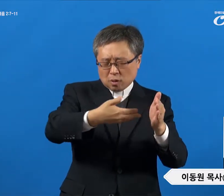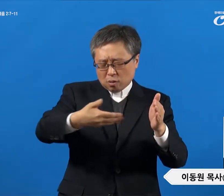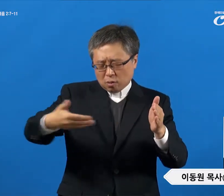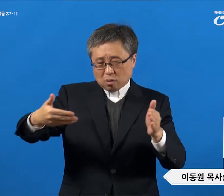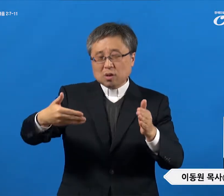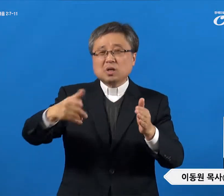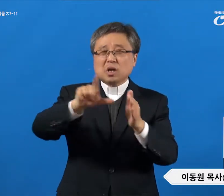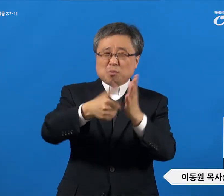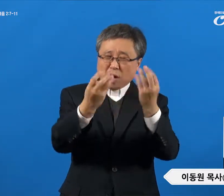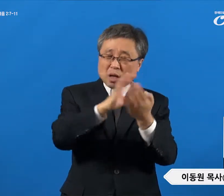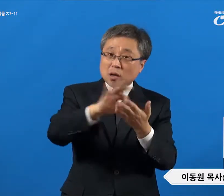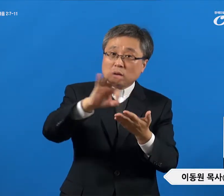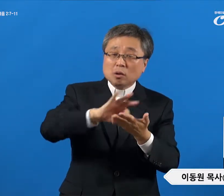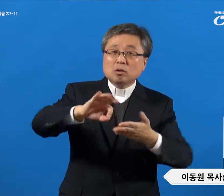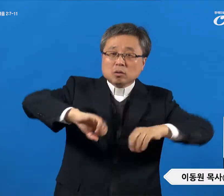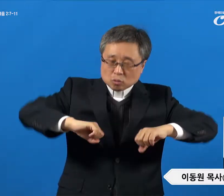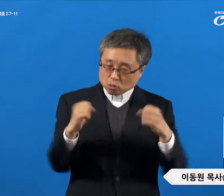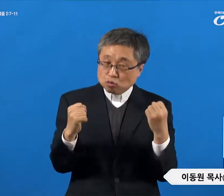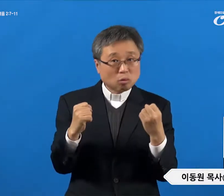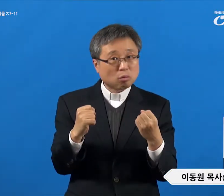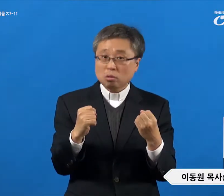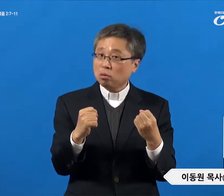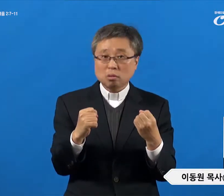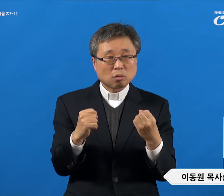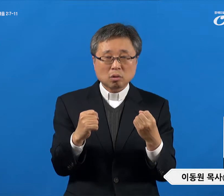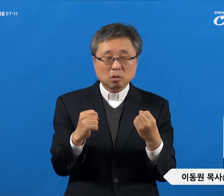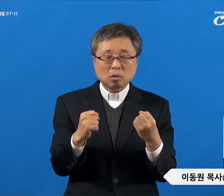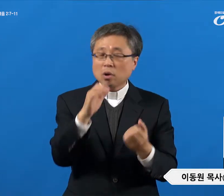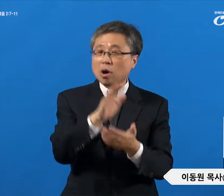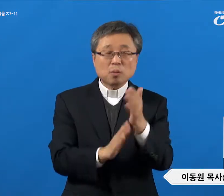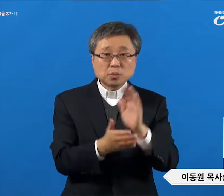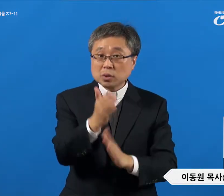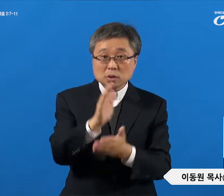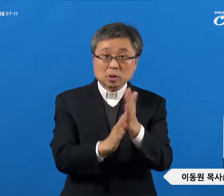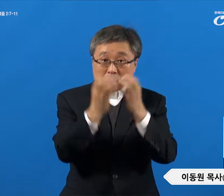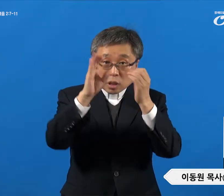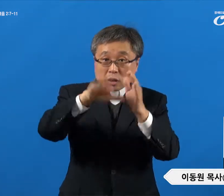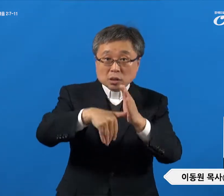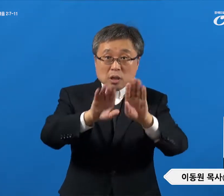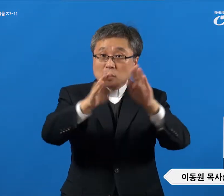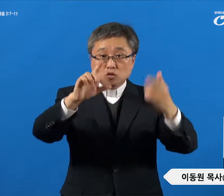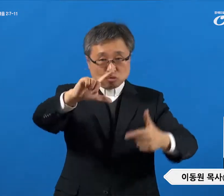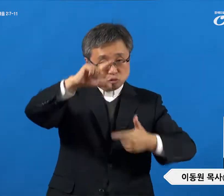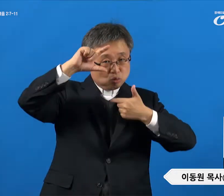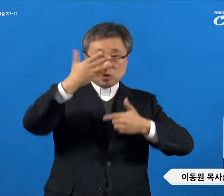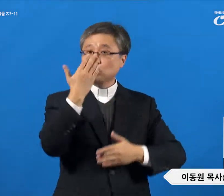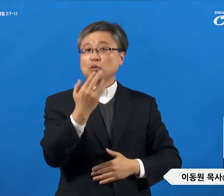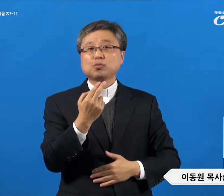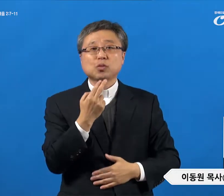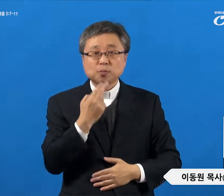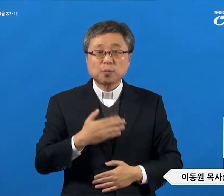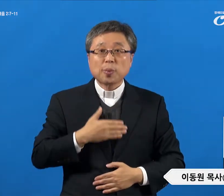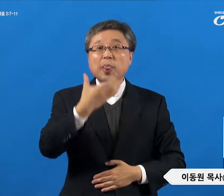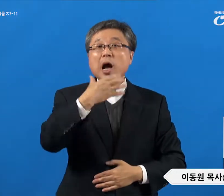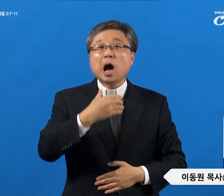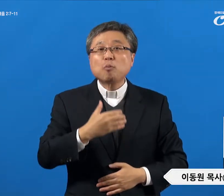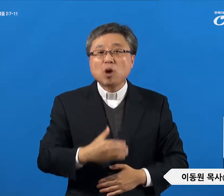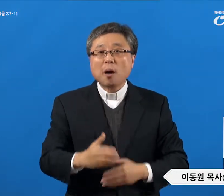순종, 그 순종 없이 노아는 새 시대를 여는 주인공이 될 수가 없었어요. 아브라함 생각해 보십시오. 믿음의